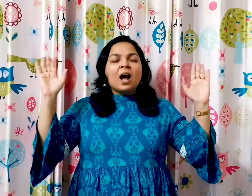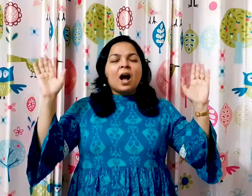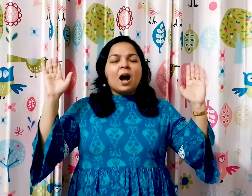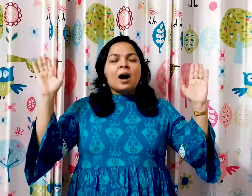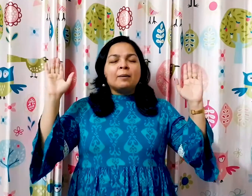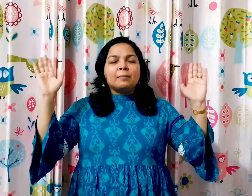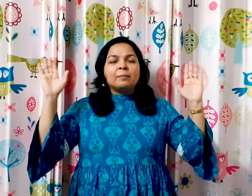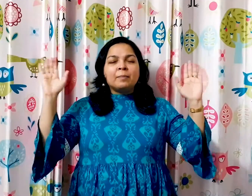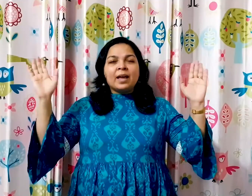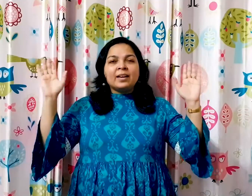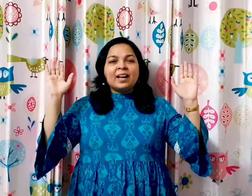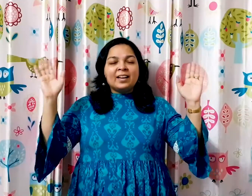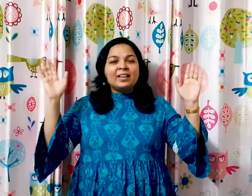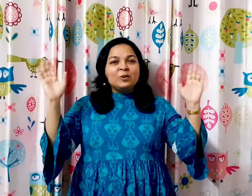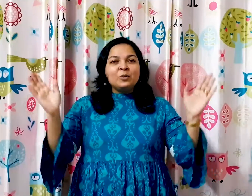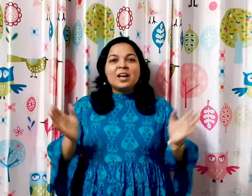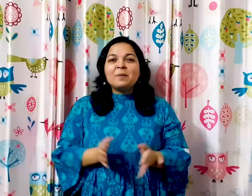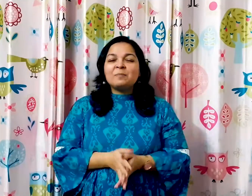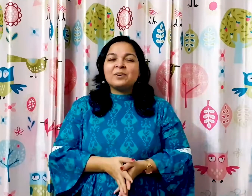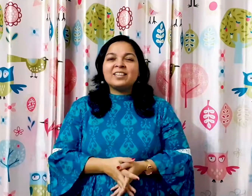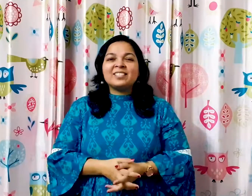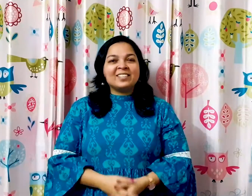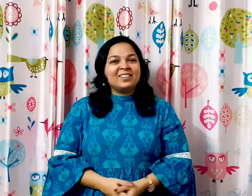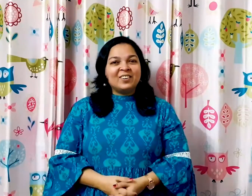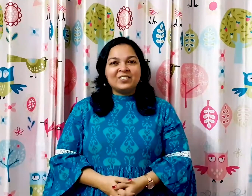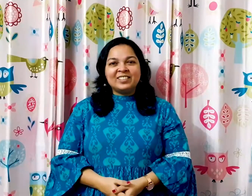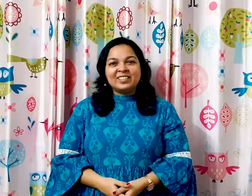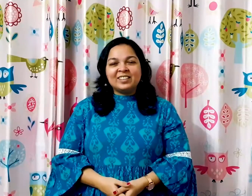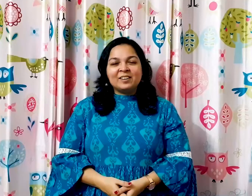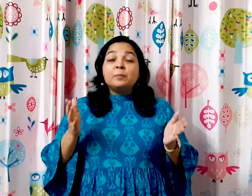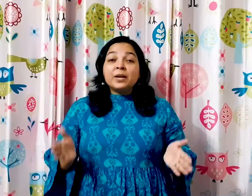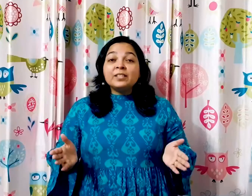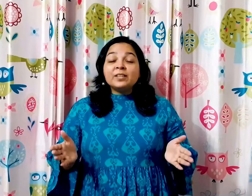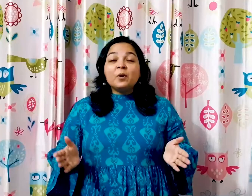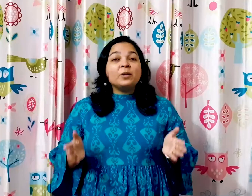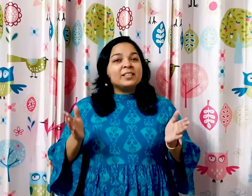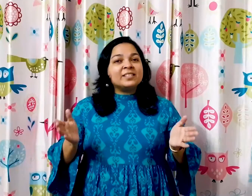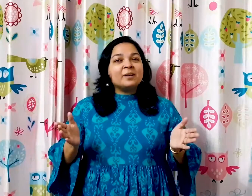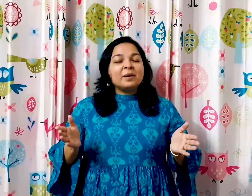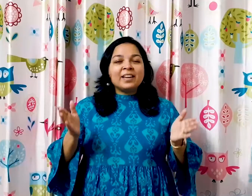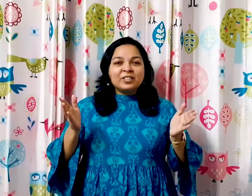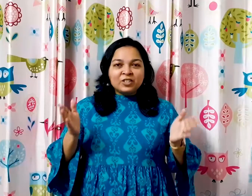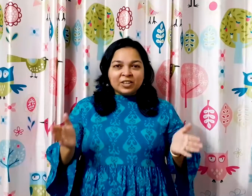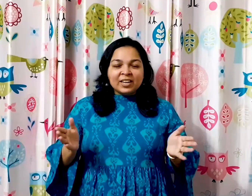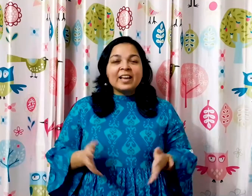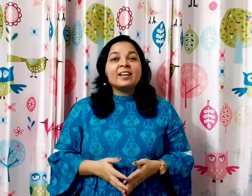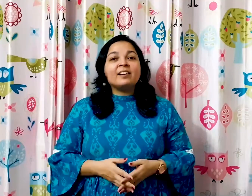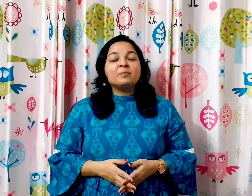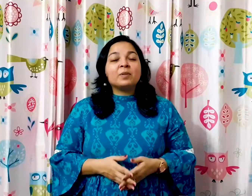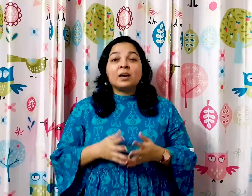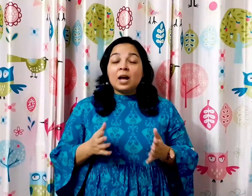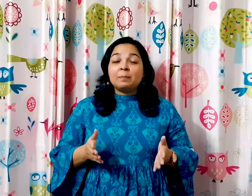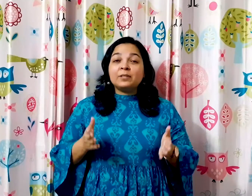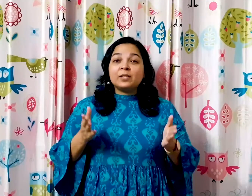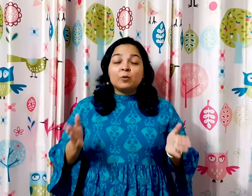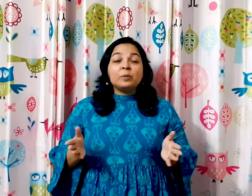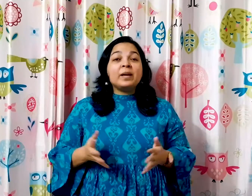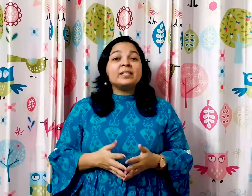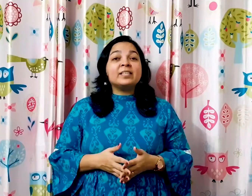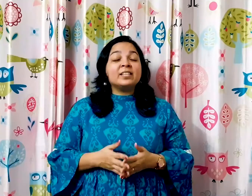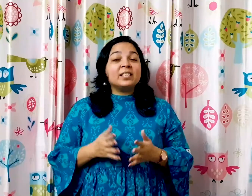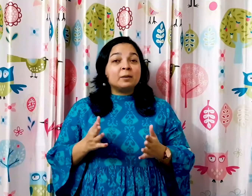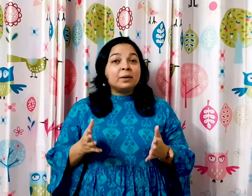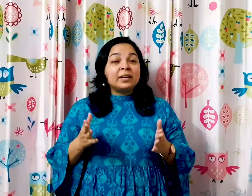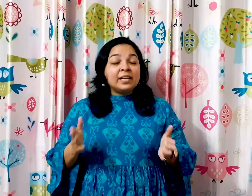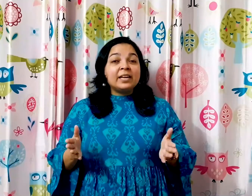हैं, आमेन। हालेलुया, प्रेज द लॉर्ड, प्रेज द लॉर्ड। ये समय है चंगाई का। अगर आप में से कोई